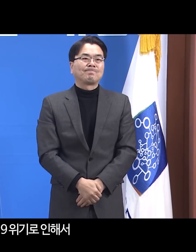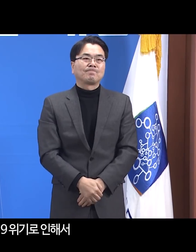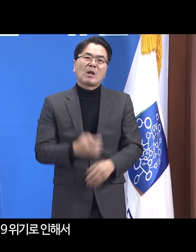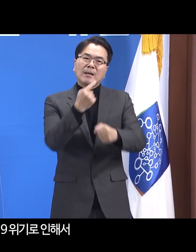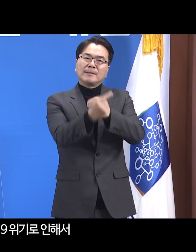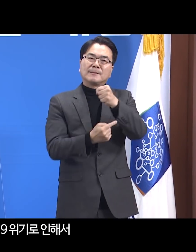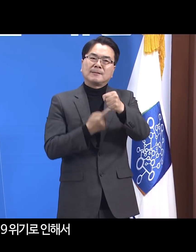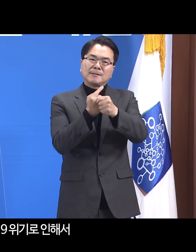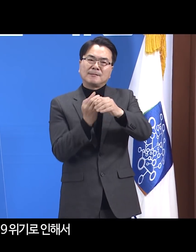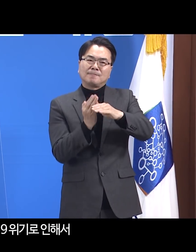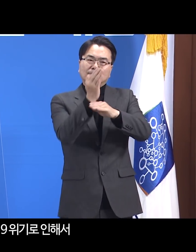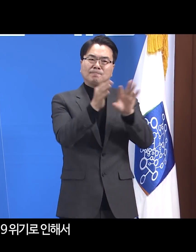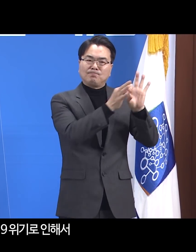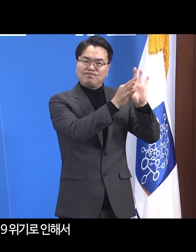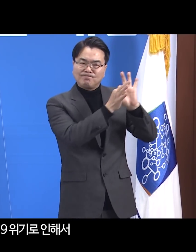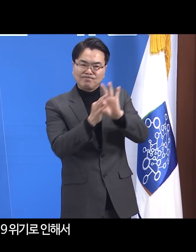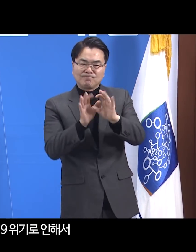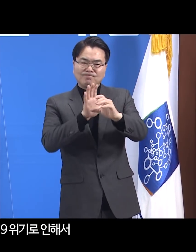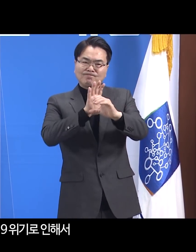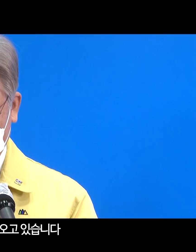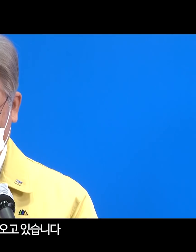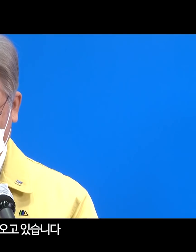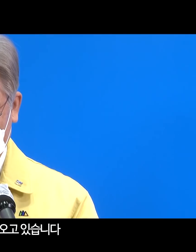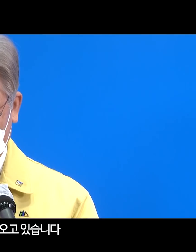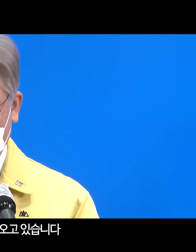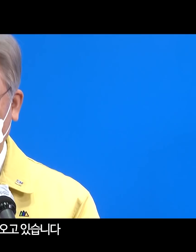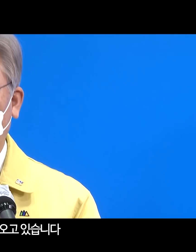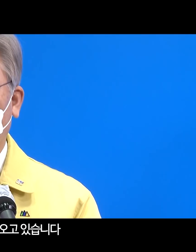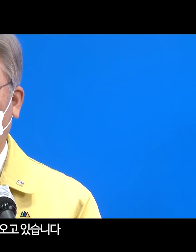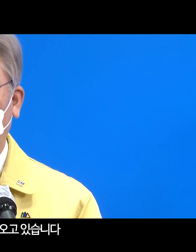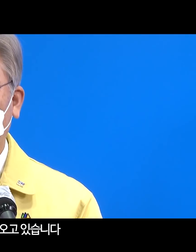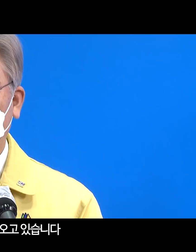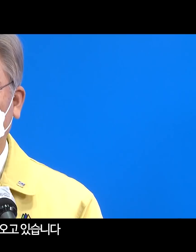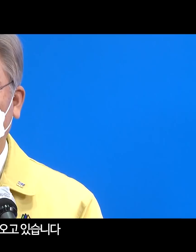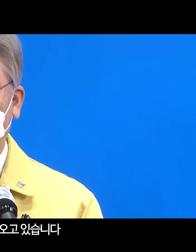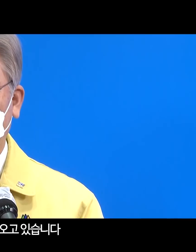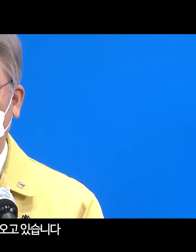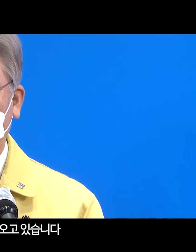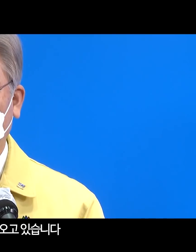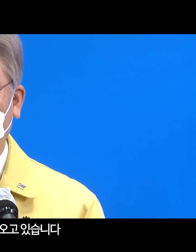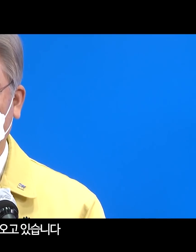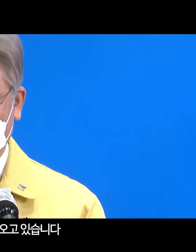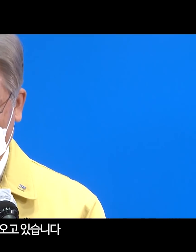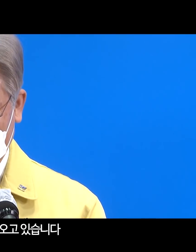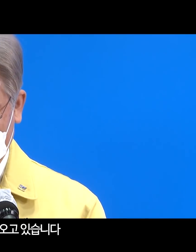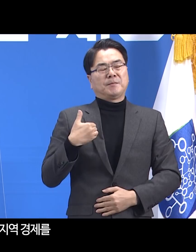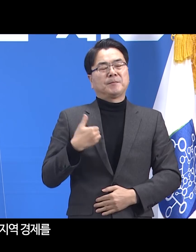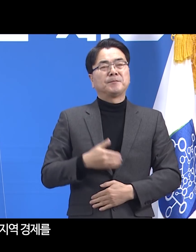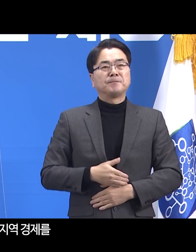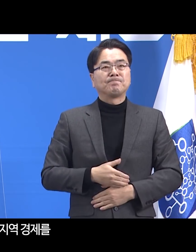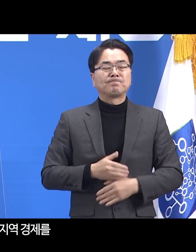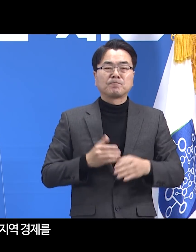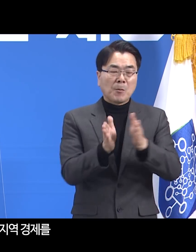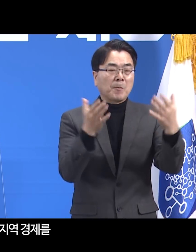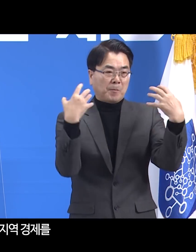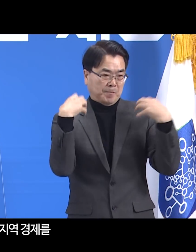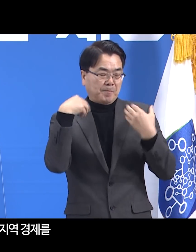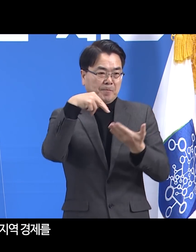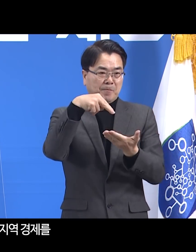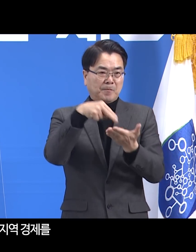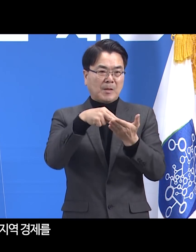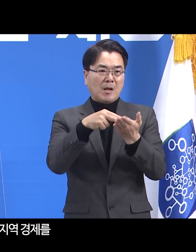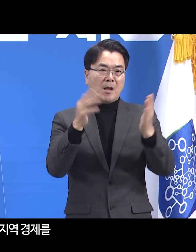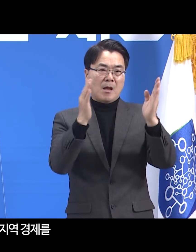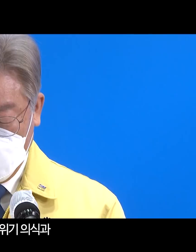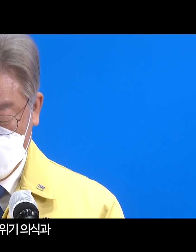1년이 넘게 지속된 코로나19 위기로 인해서 절망이 곳곳에서 터져나오고 있습니다. 경기도는